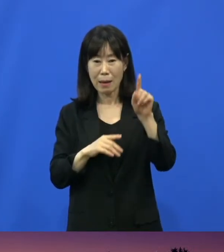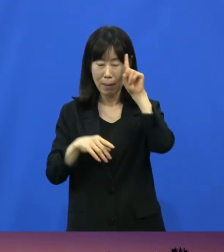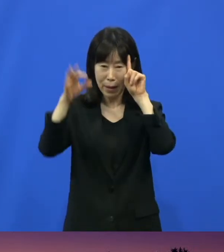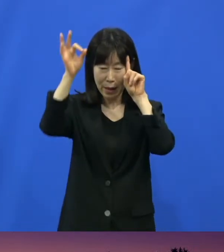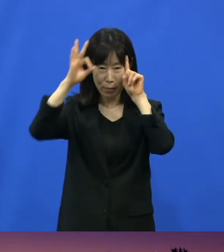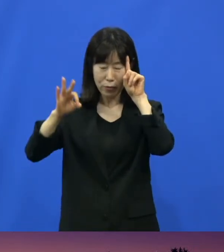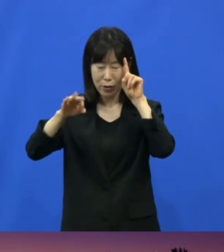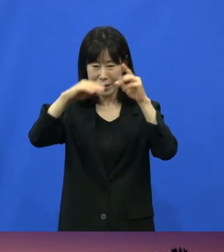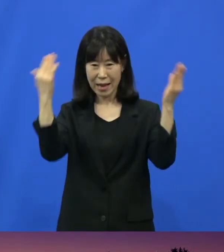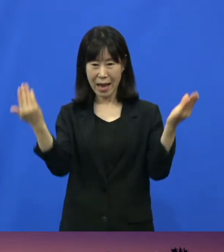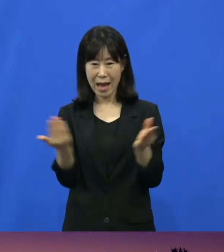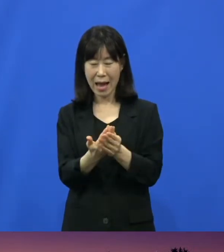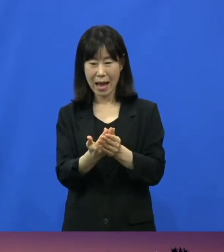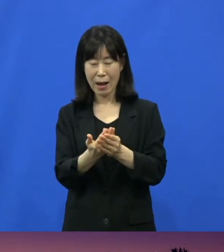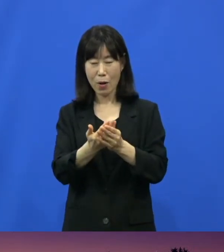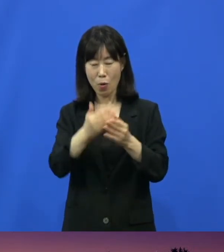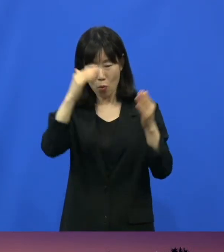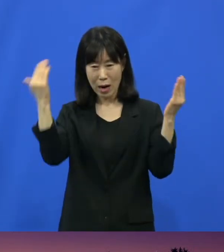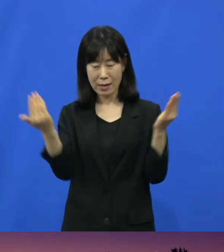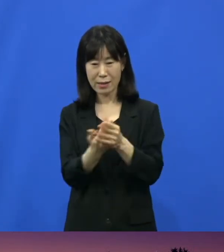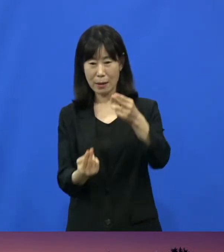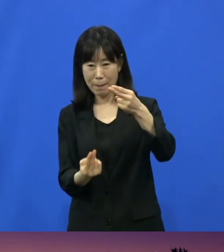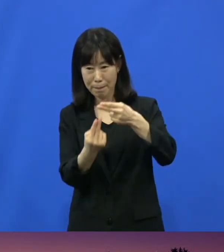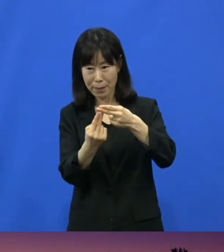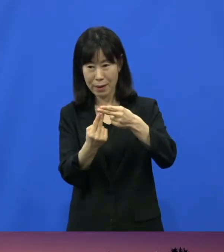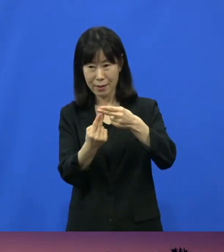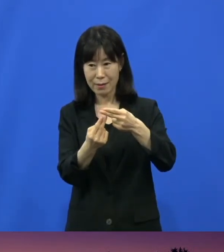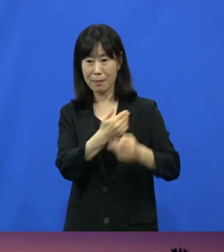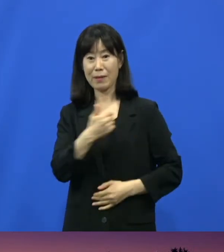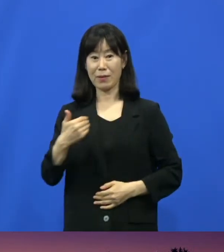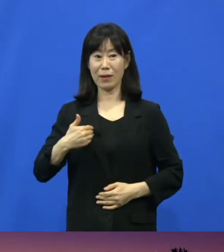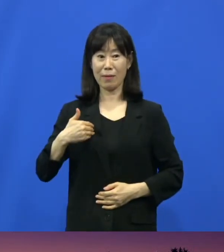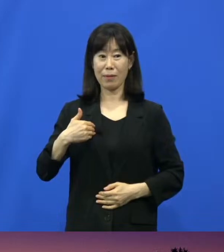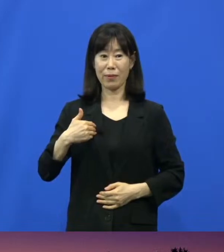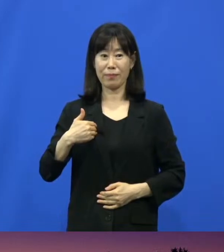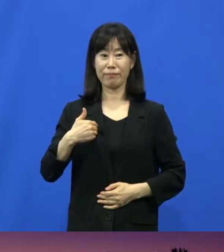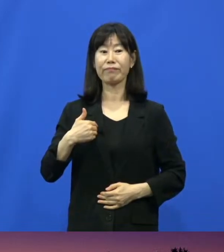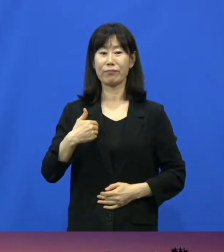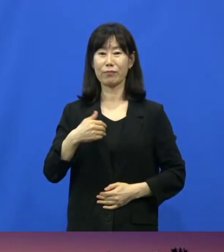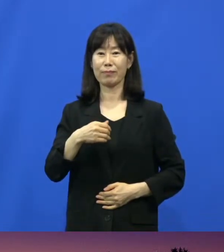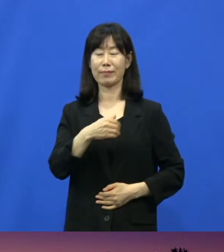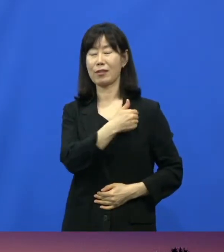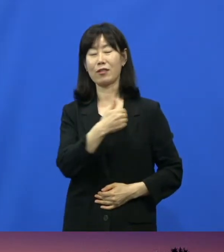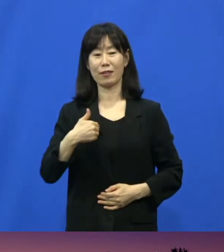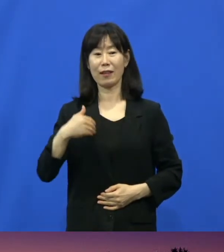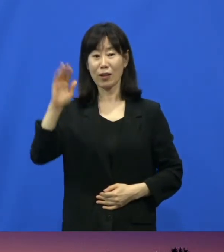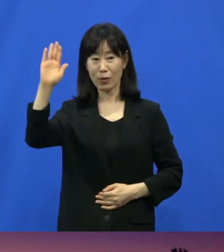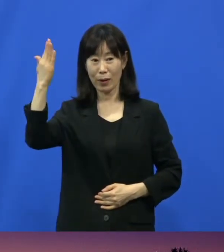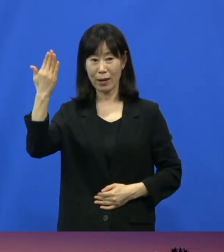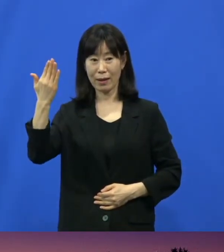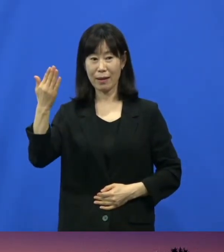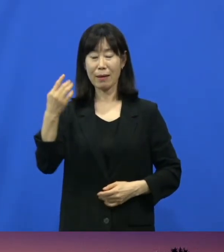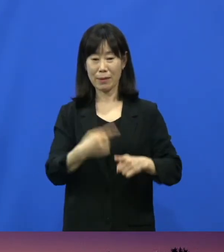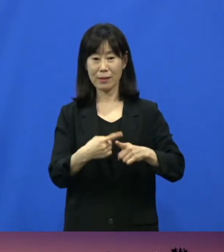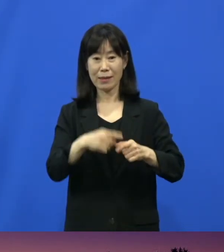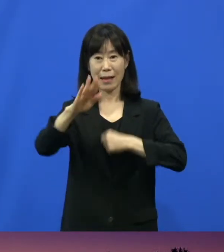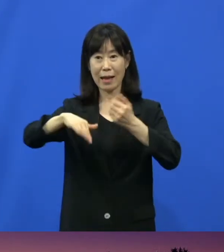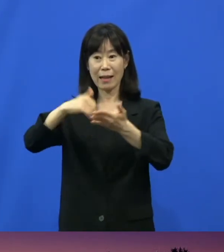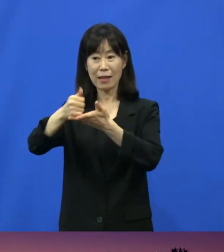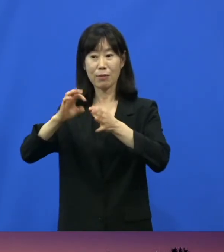100%다 차지하고 가면, 그죠? 든든하죠. 여러분, 우리는 끊임없이 그분으로